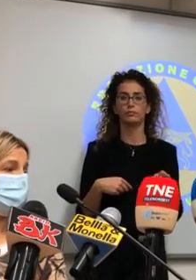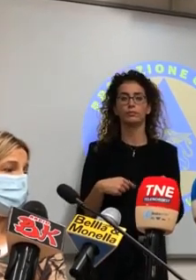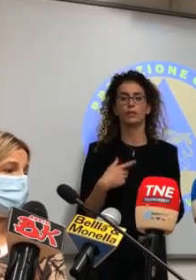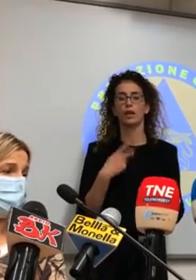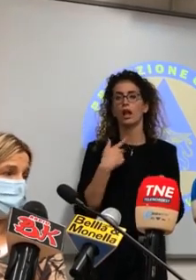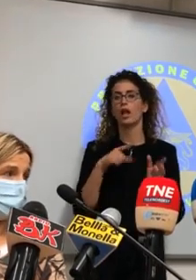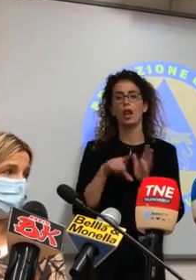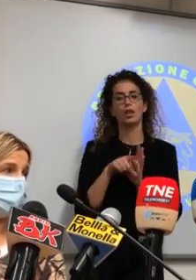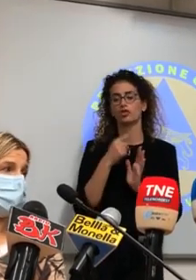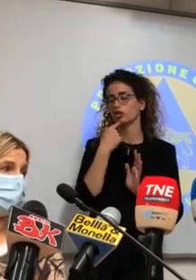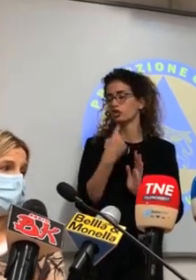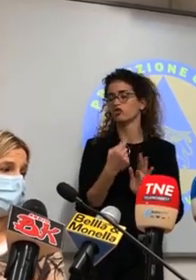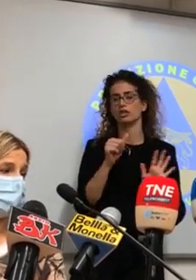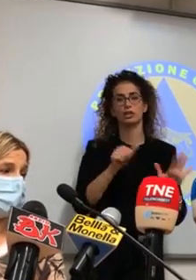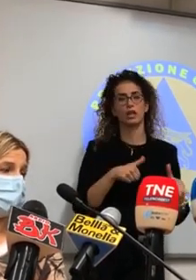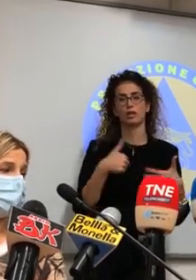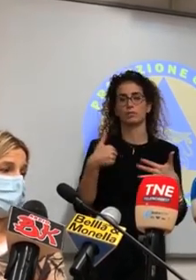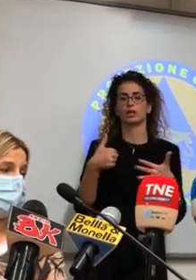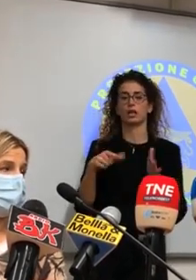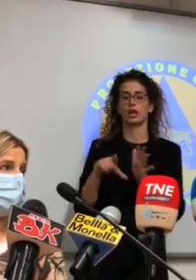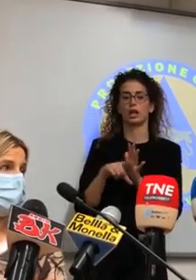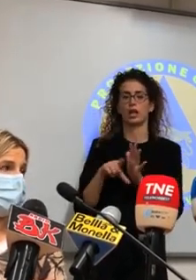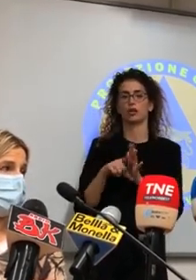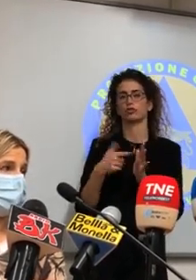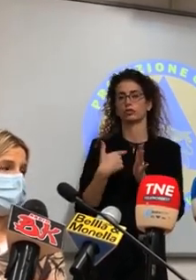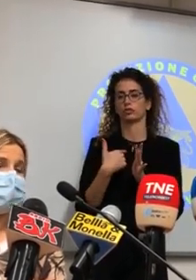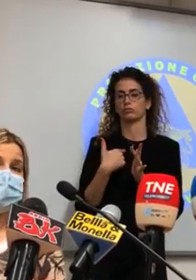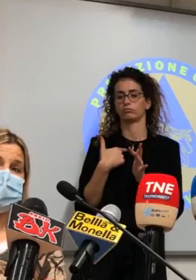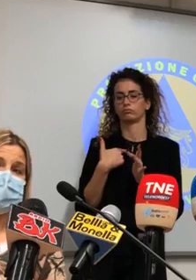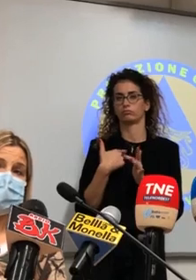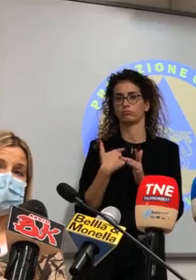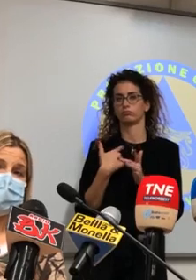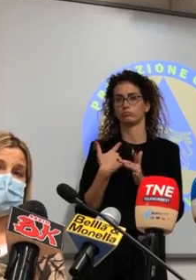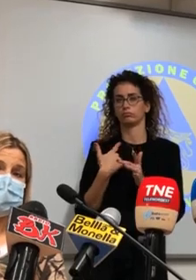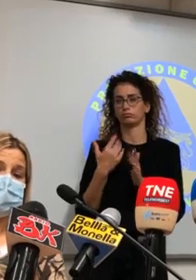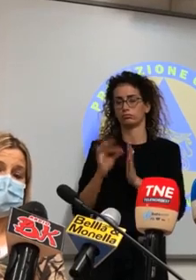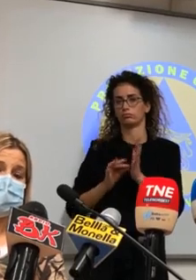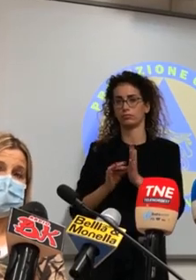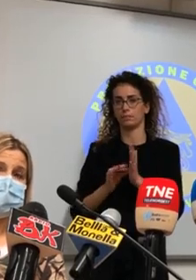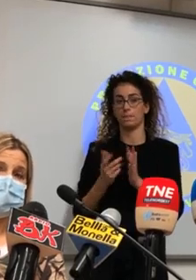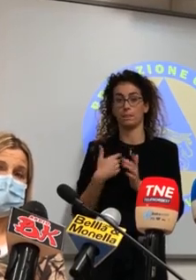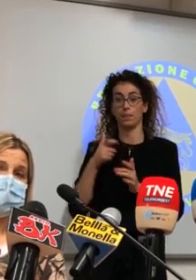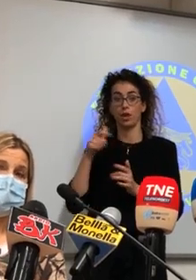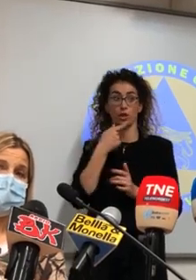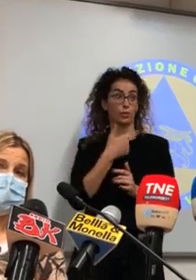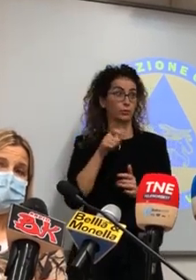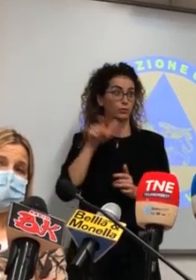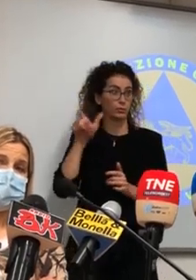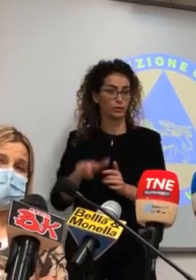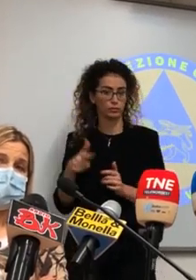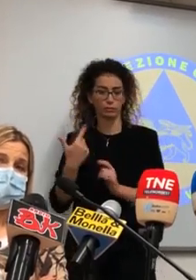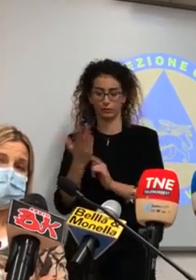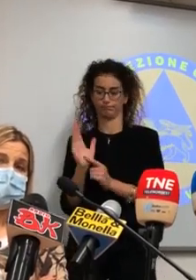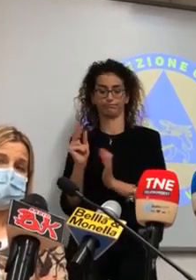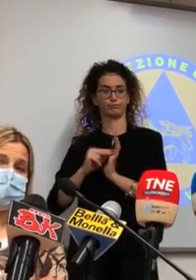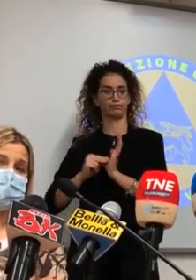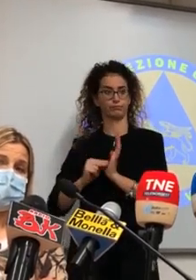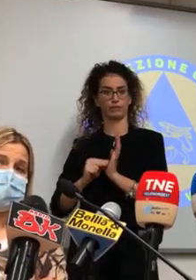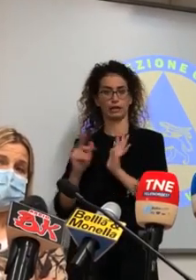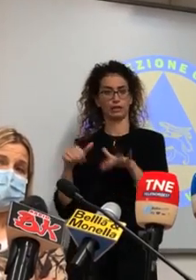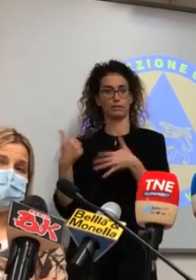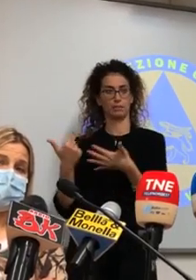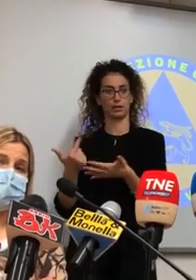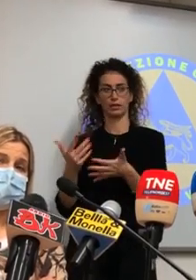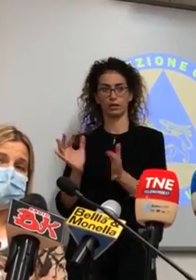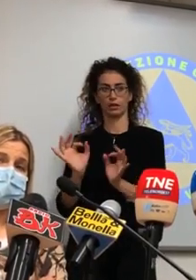la legge dice 6 mesi, c'è cioè la legge, la direttiva. Sì, no, ma glielo dico perché una persona mi ha fatto vedere la prenotazione, non erano